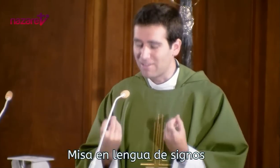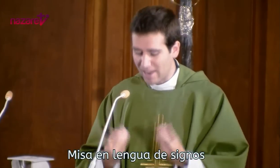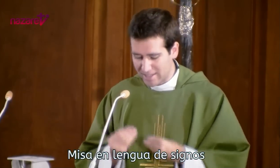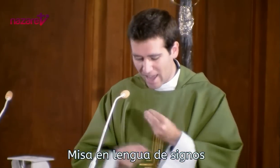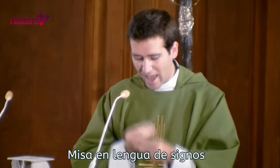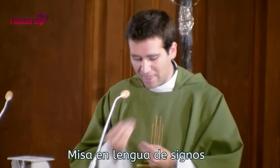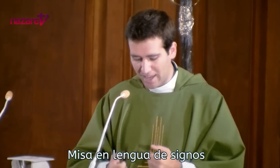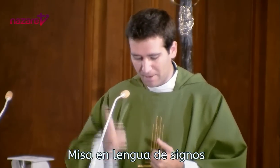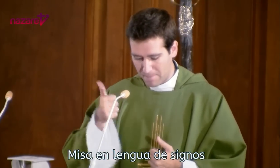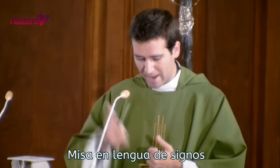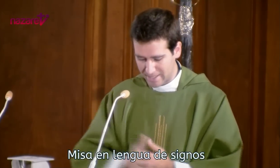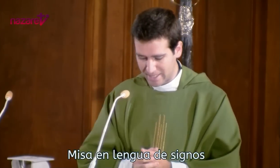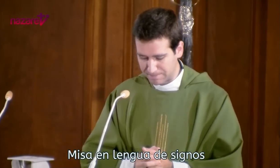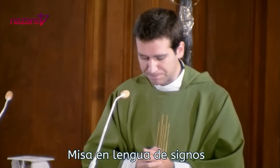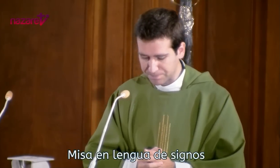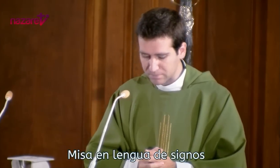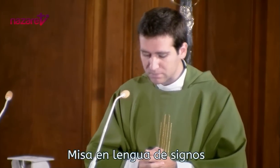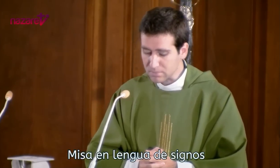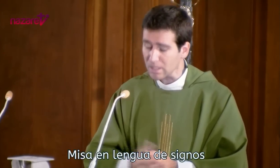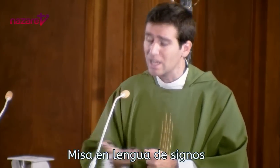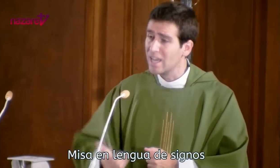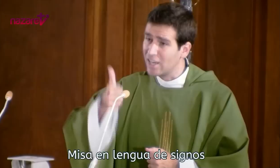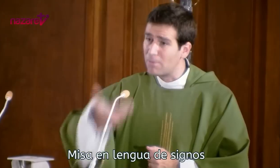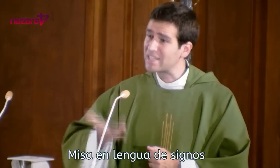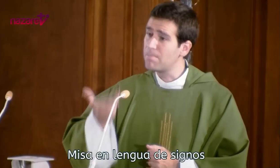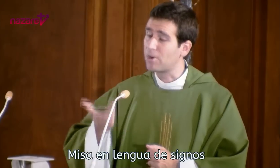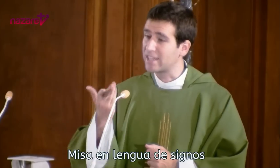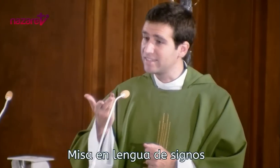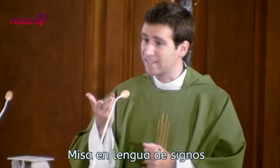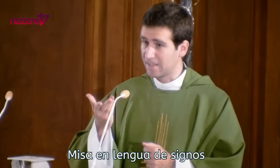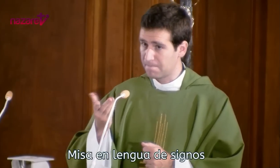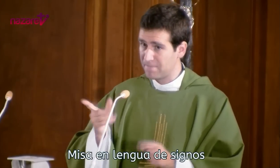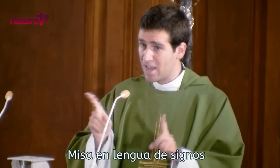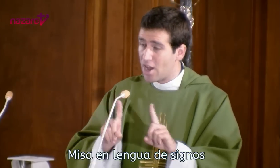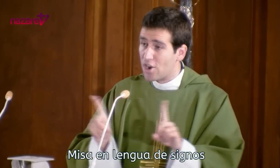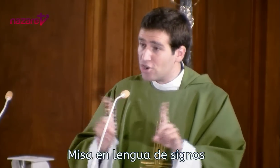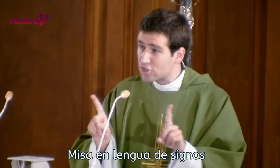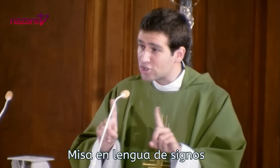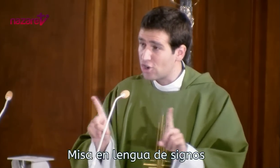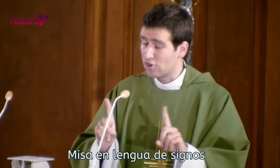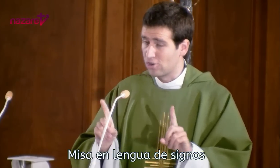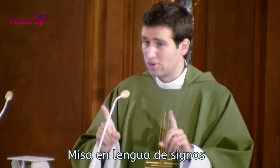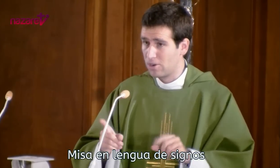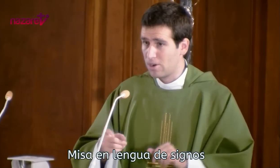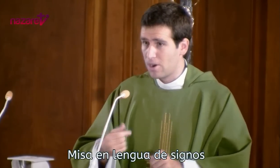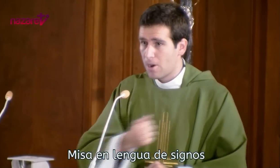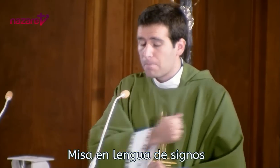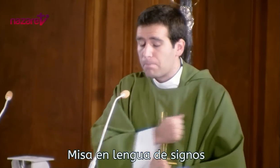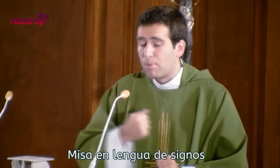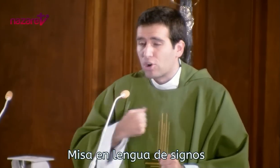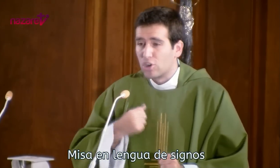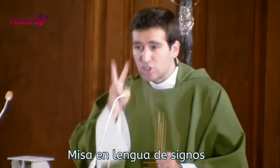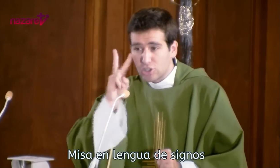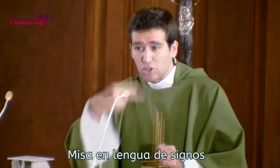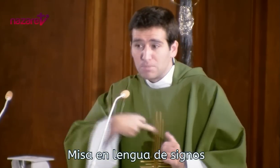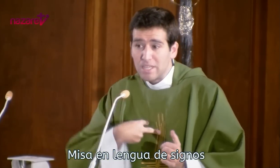falta hacer más. Y lo más importante, no solo por nosotros